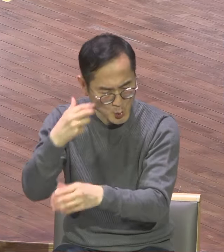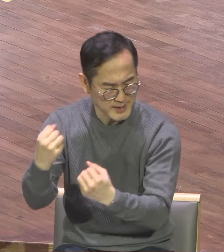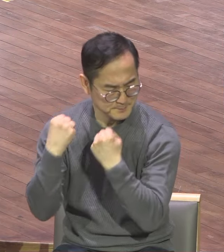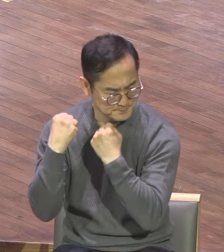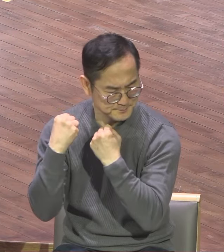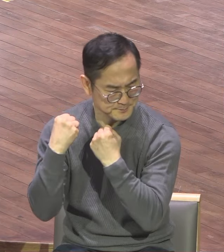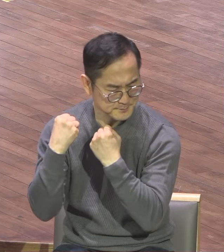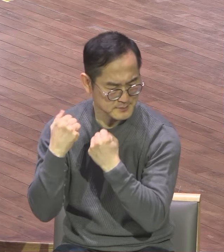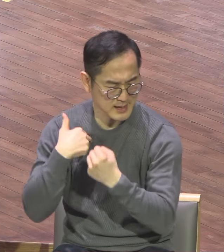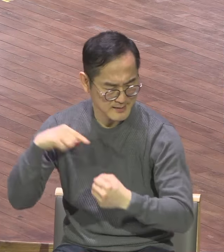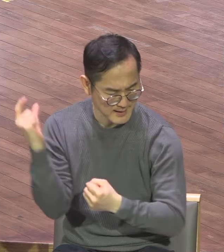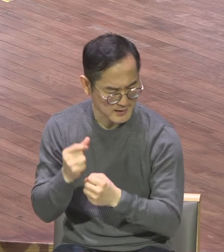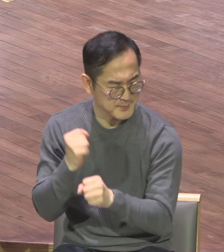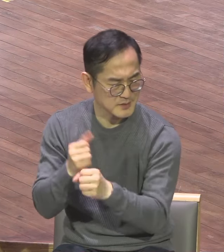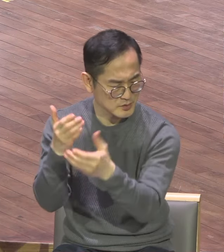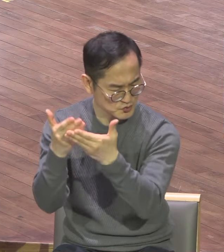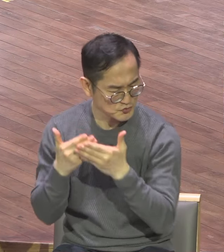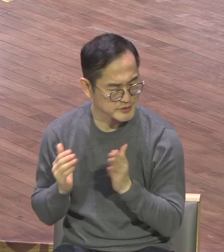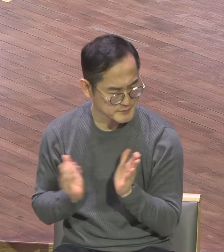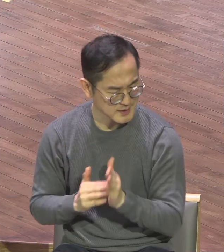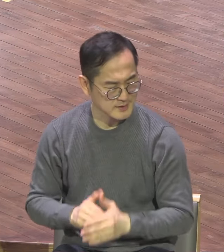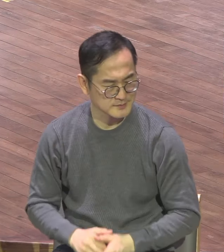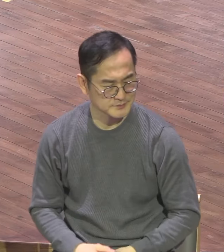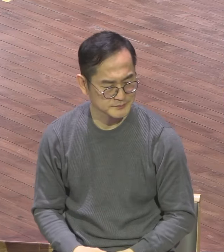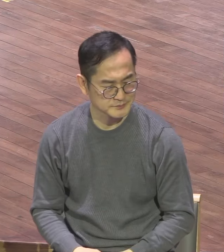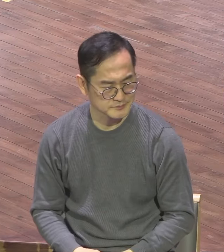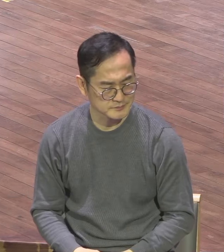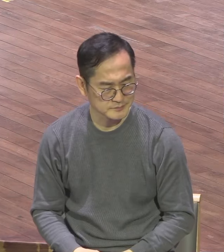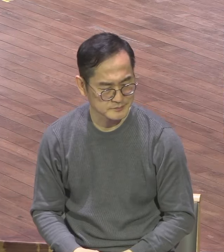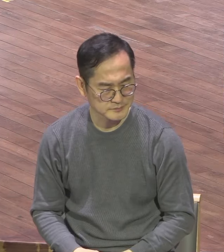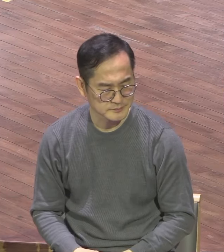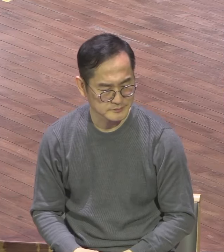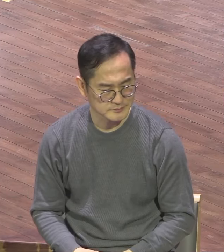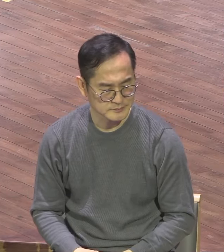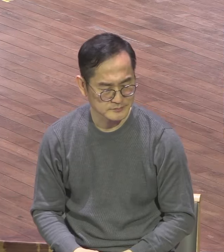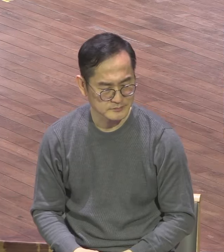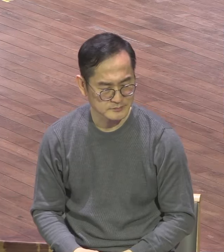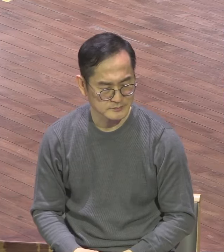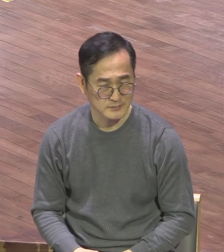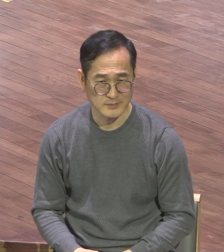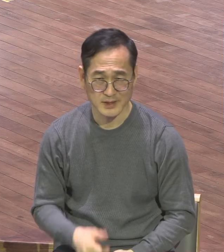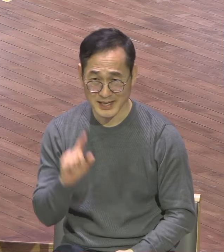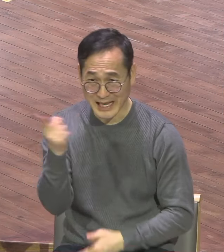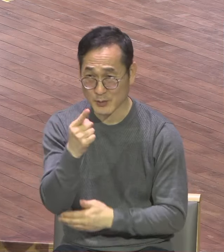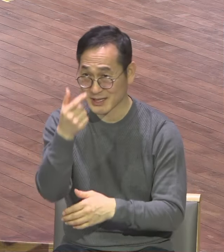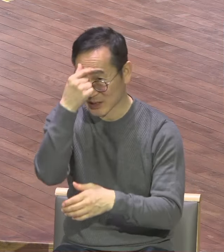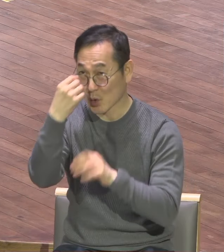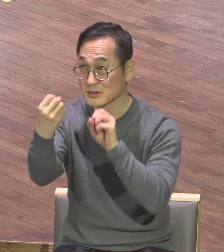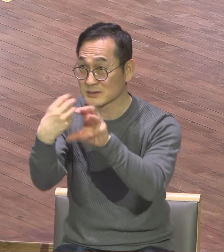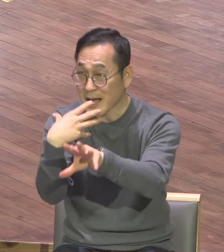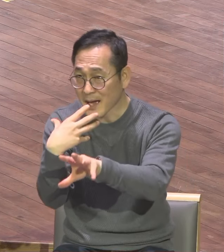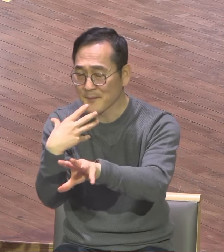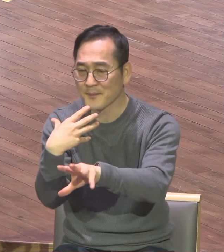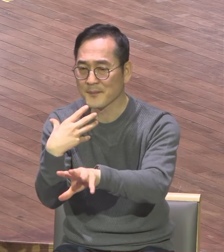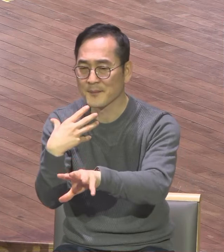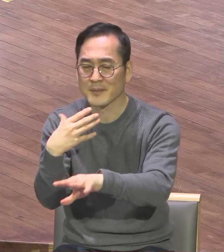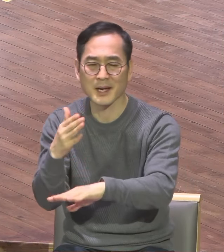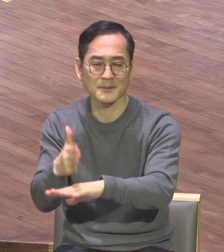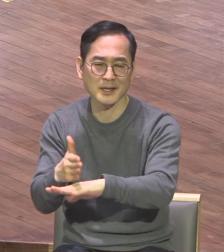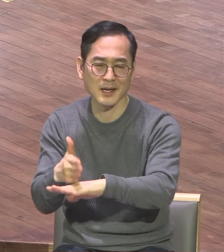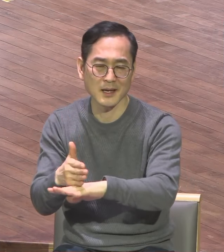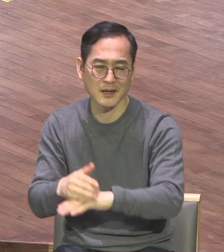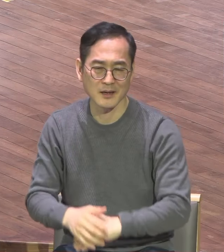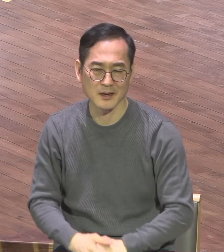주어 나를 강하게 하셨나이다. 다윗은 하나님께서 자신의 기도에 응답하셨다는 것에 대해서 먼저